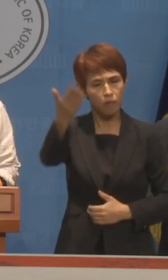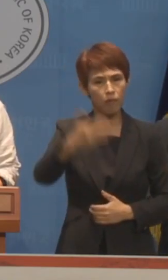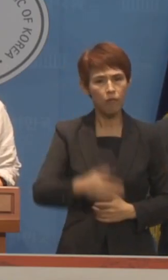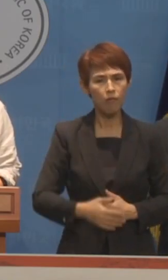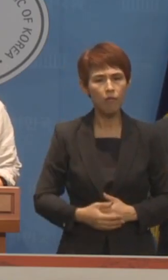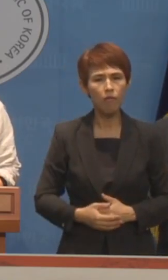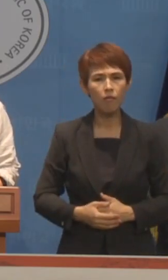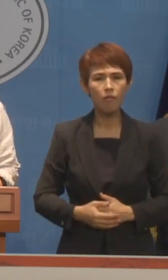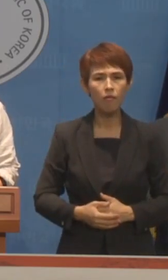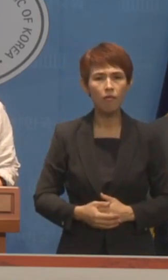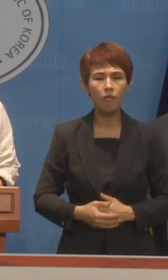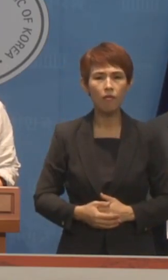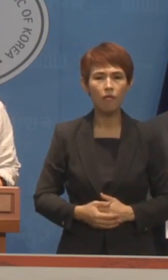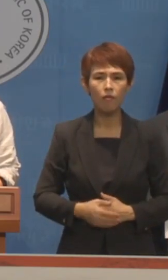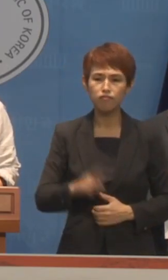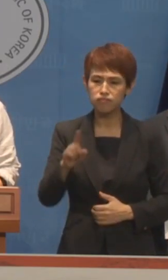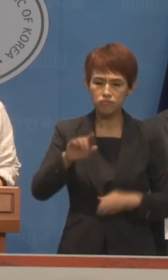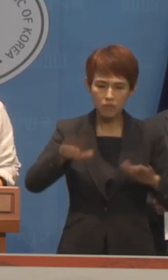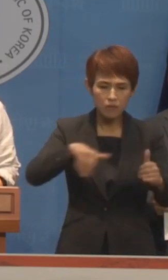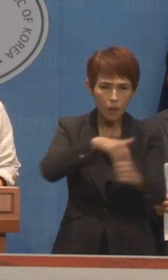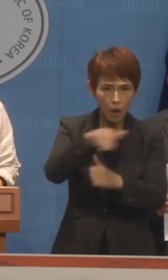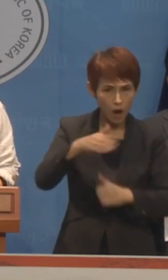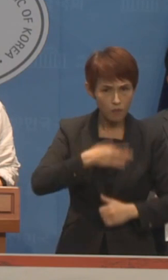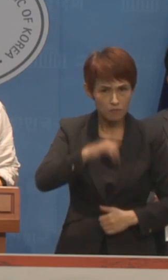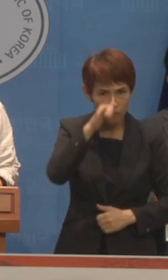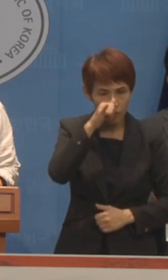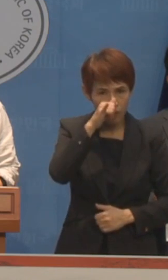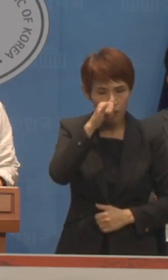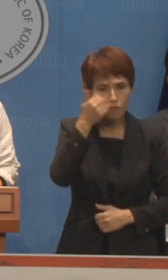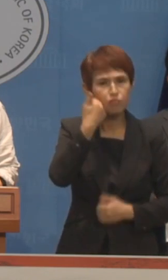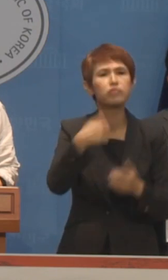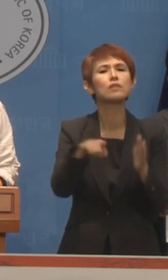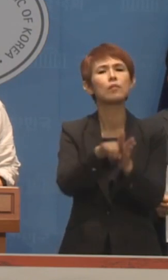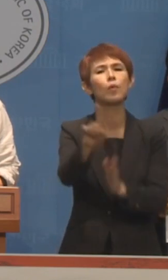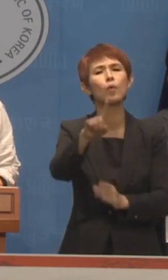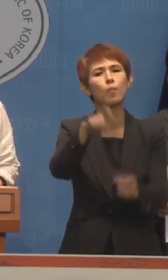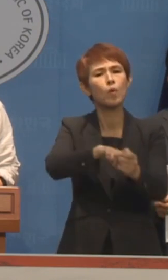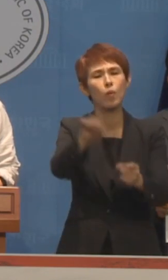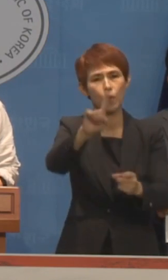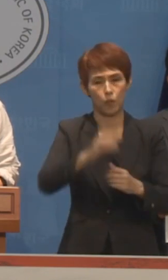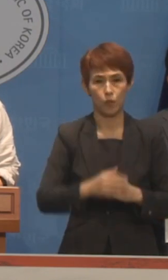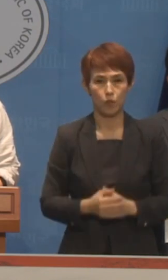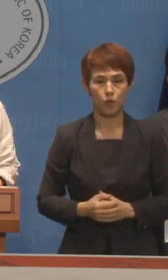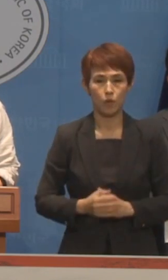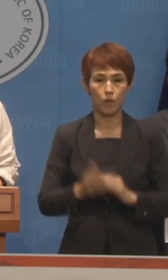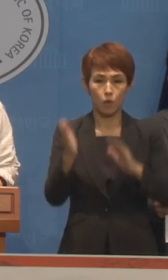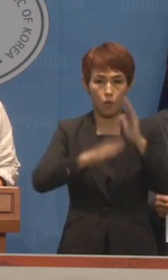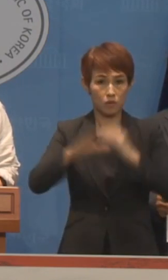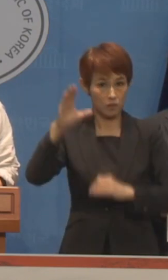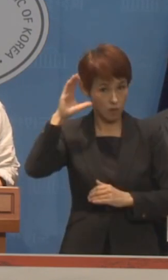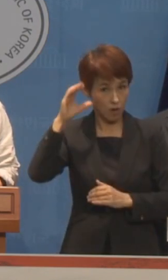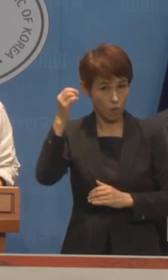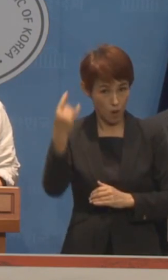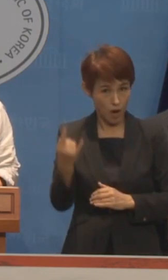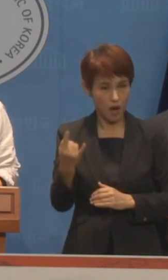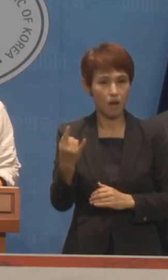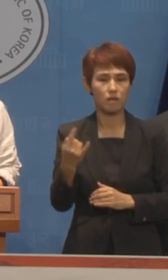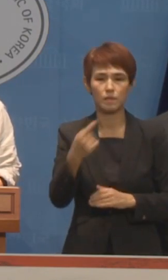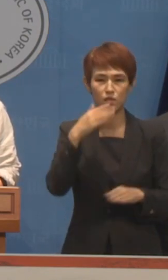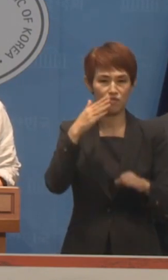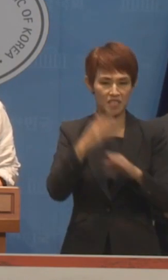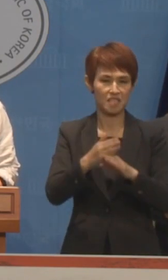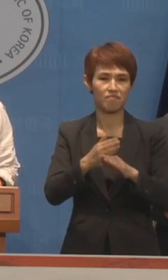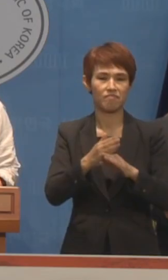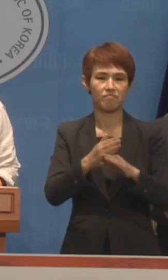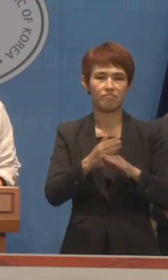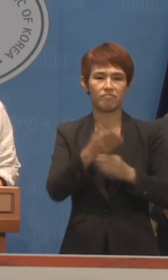도대체 어느 시대의 현실이고 누구의 삶을 위한 현실입니까? 이날 공청회는 민주적인 공론 전차라기보다는